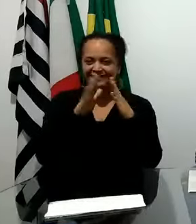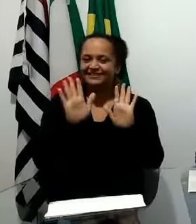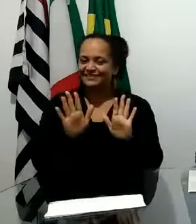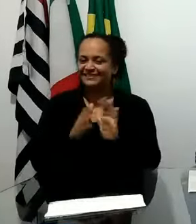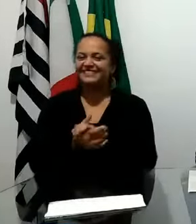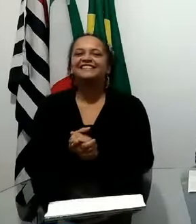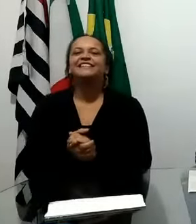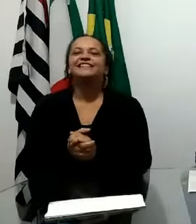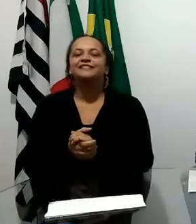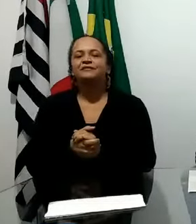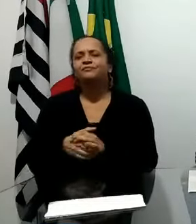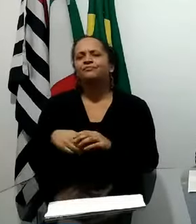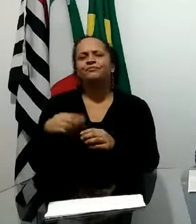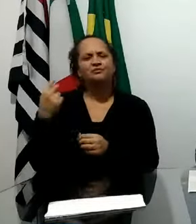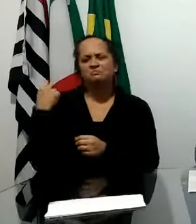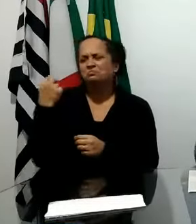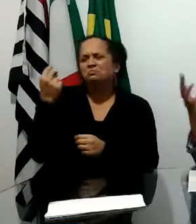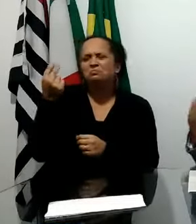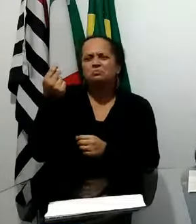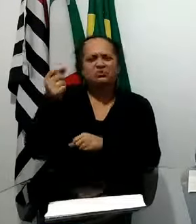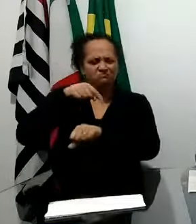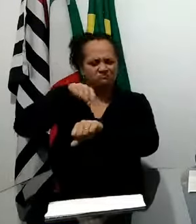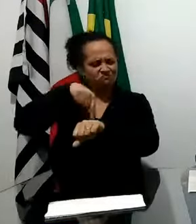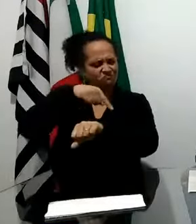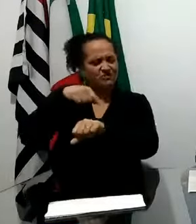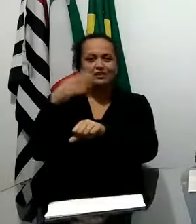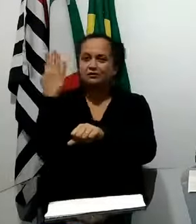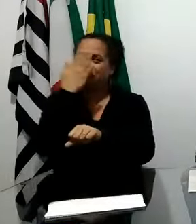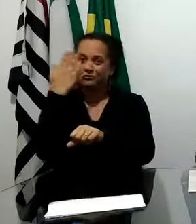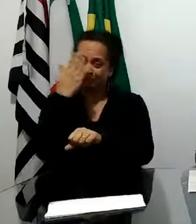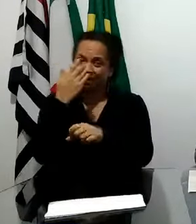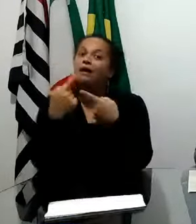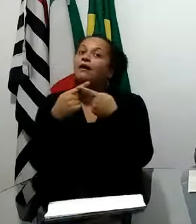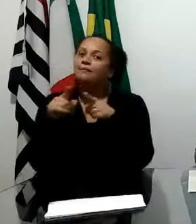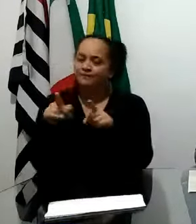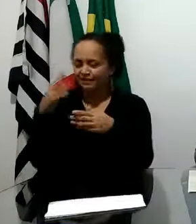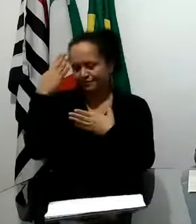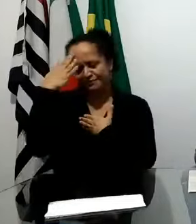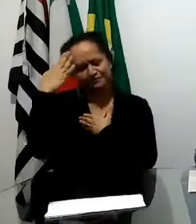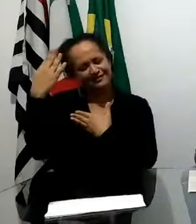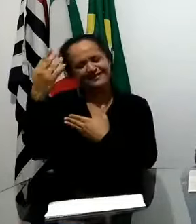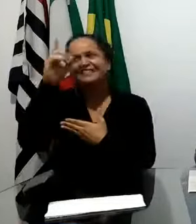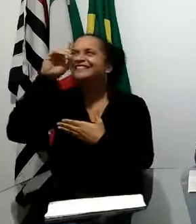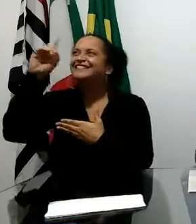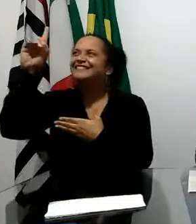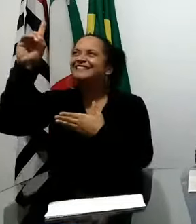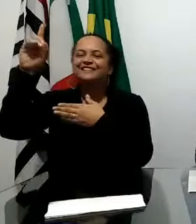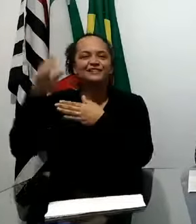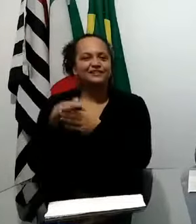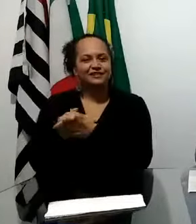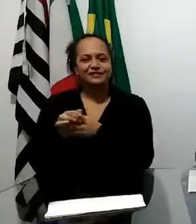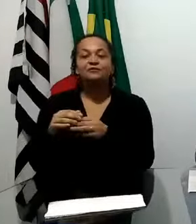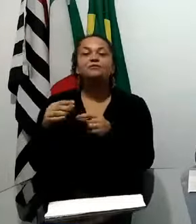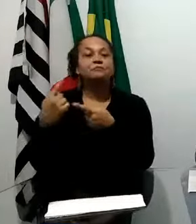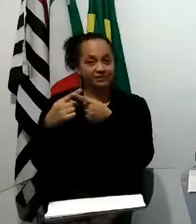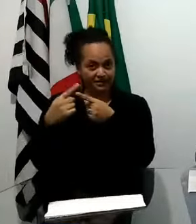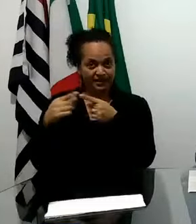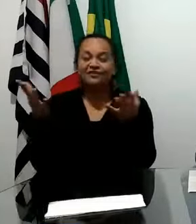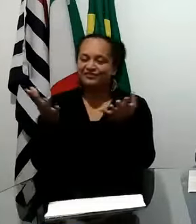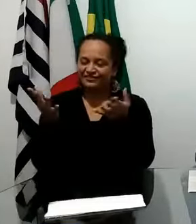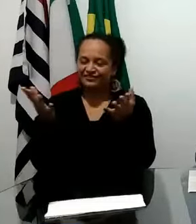A gente tá tanto tempo sem se ver na igreja no total, mas graças a Deus por essa oportunidade, né? E essa condição que